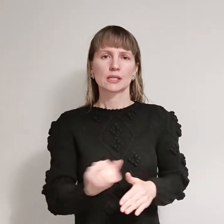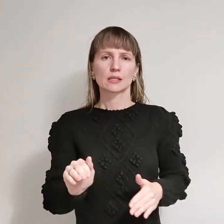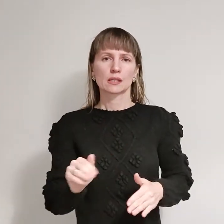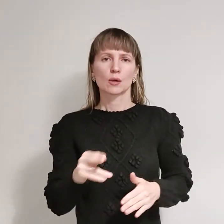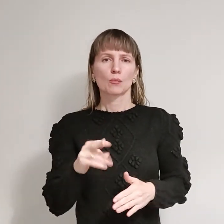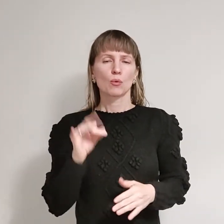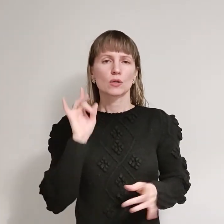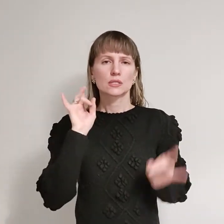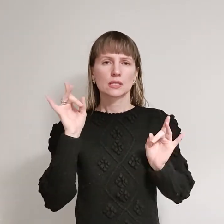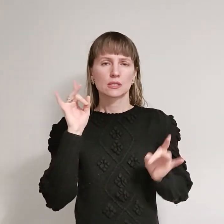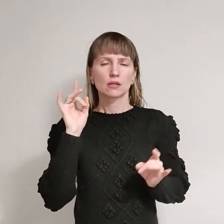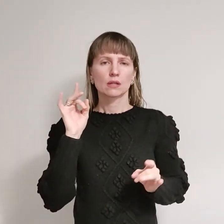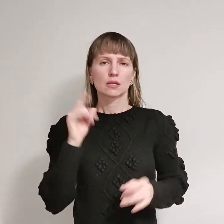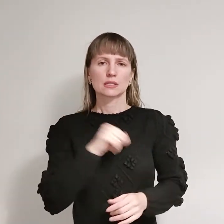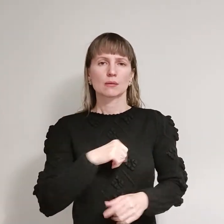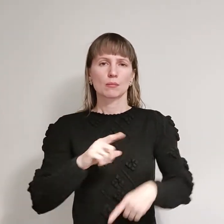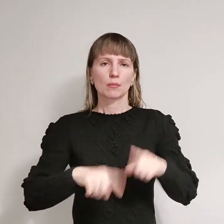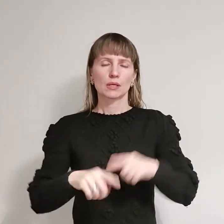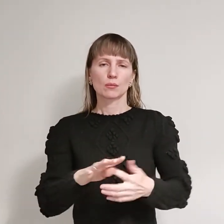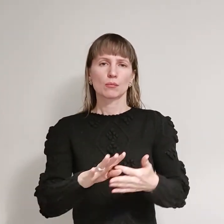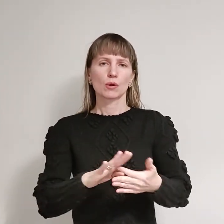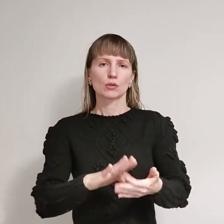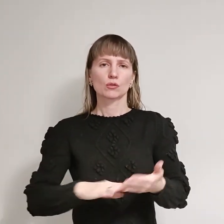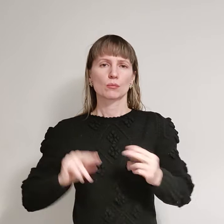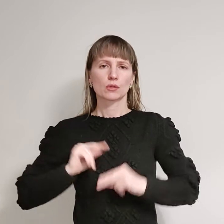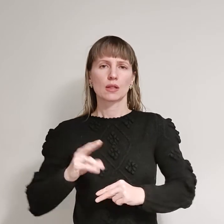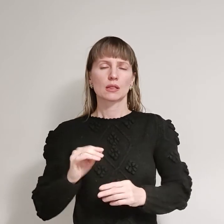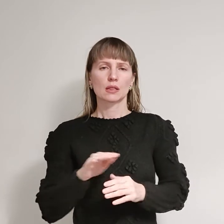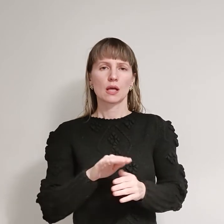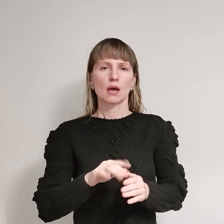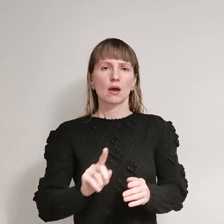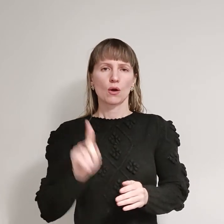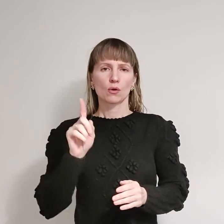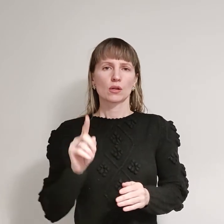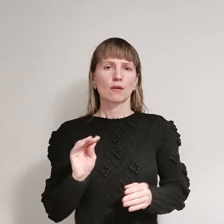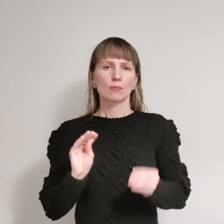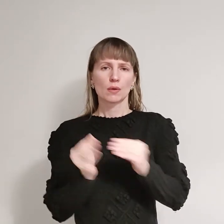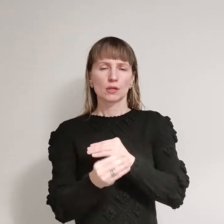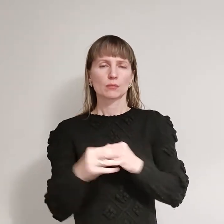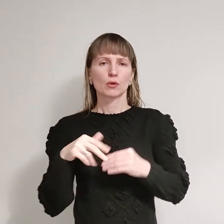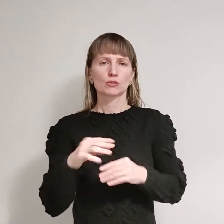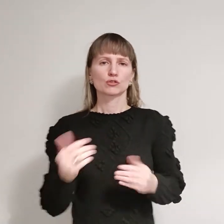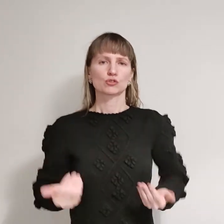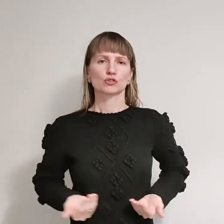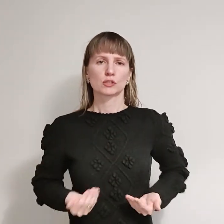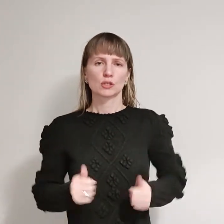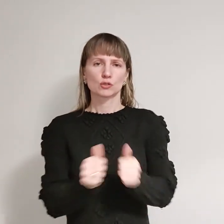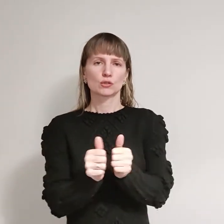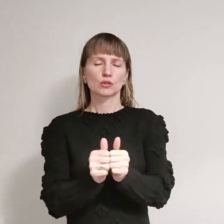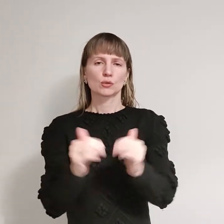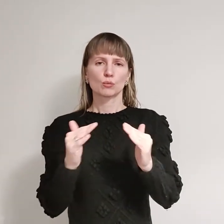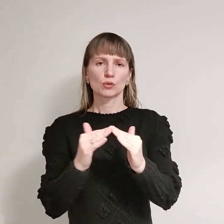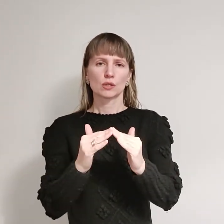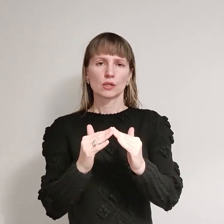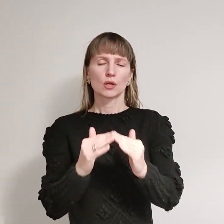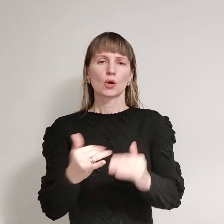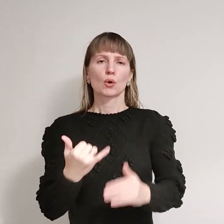сигналу тривоги. Самі ж батьки продовжують працювати на горі. В укриття приходять і мешканці сусідніх будинків. У нас